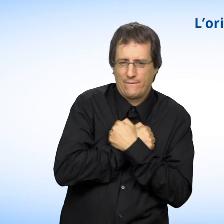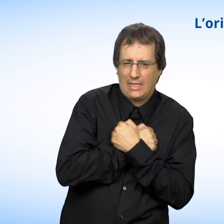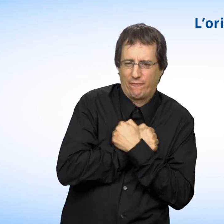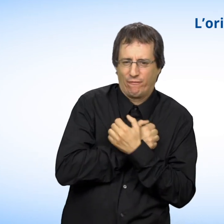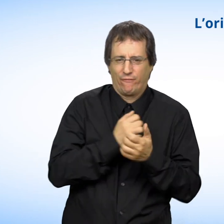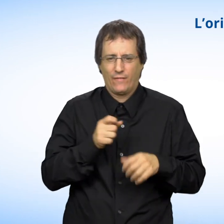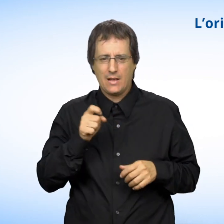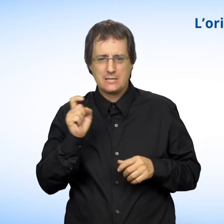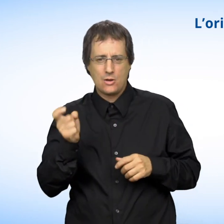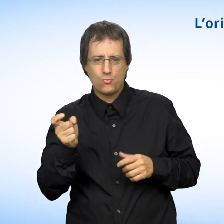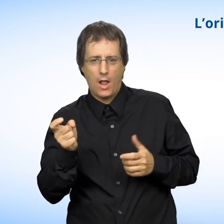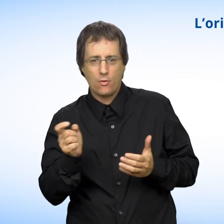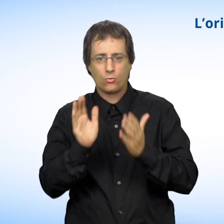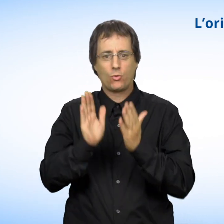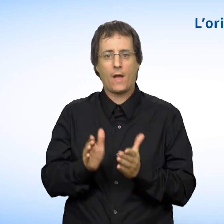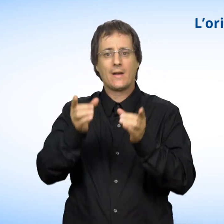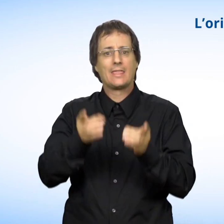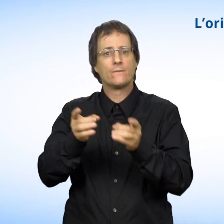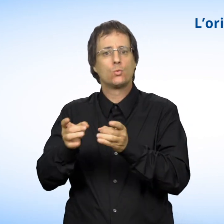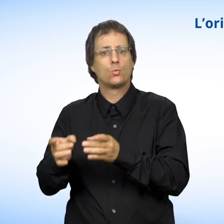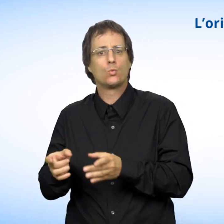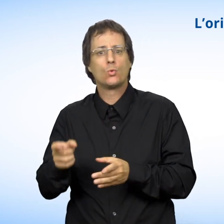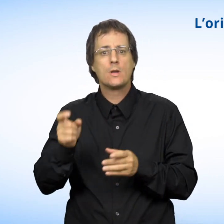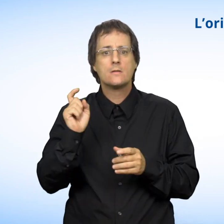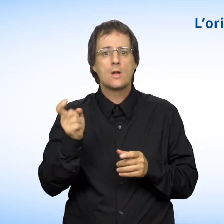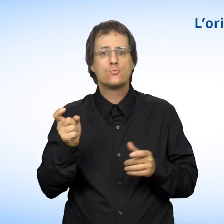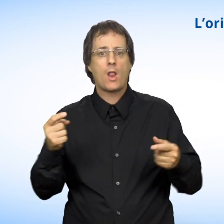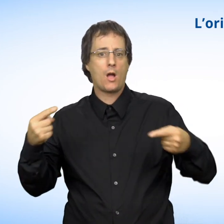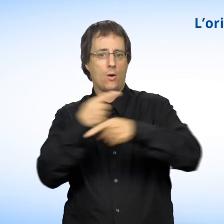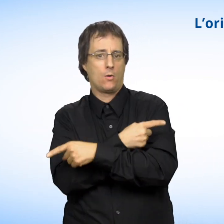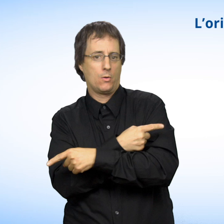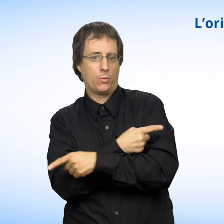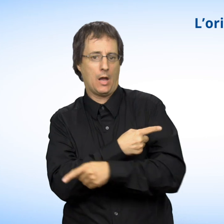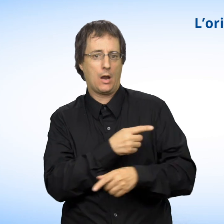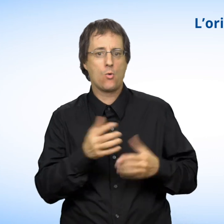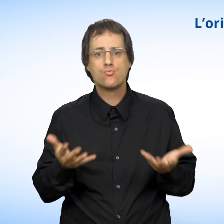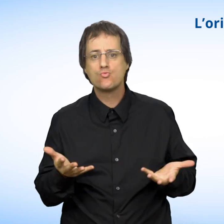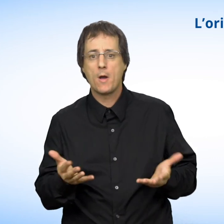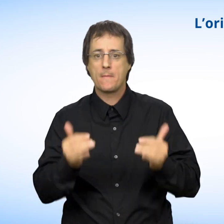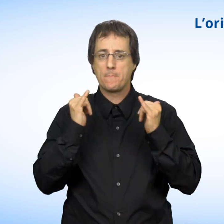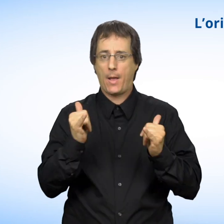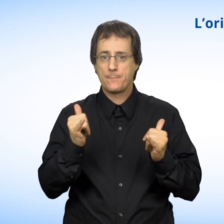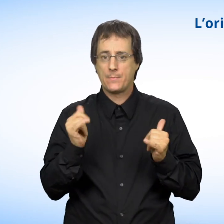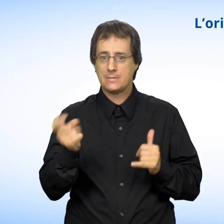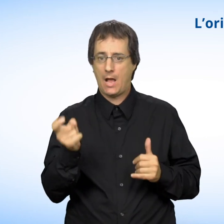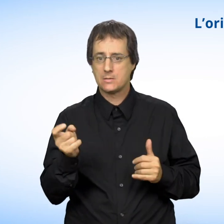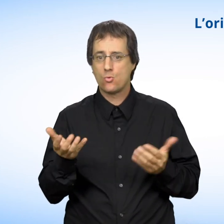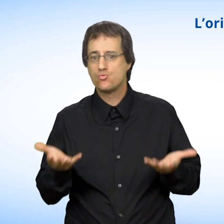affective et sexuelle envers des individus de sexe opposés de même sexe ou de plus